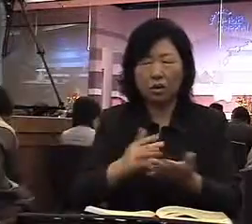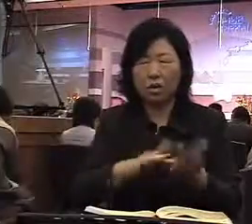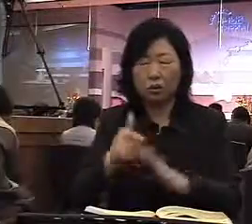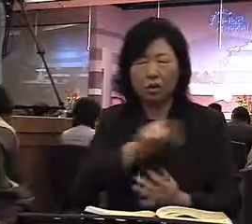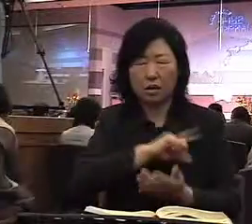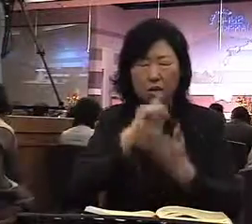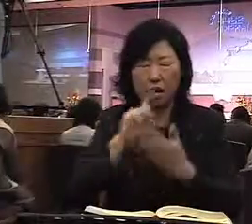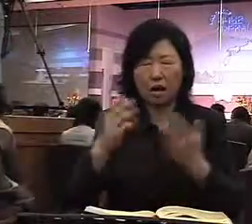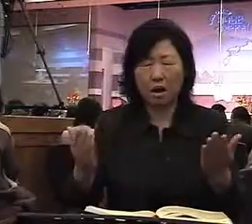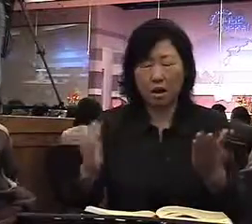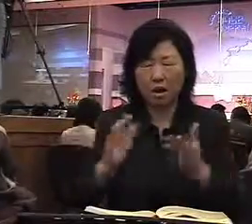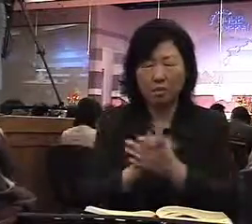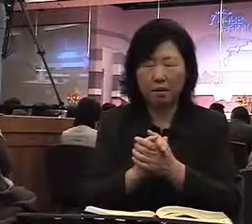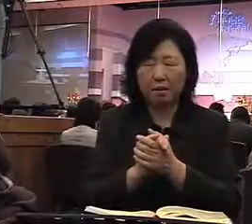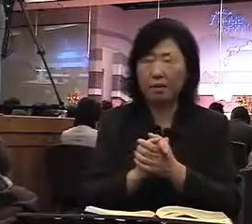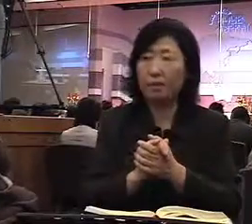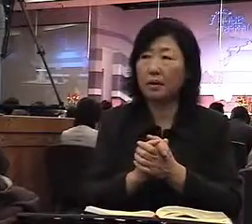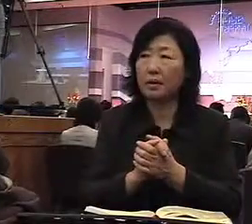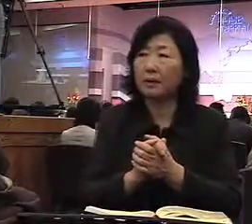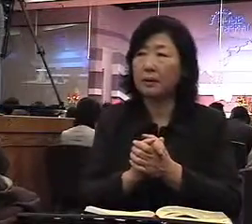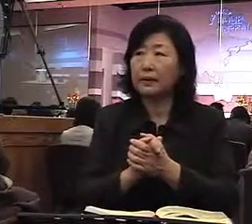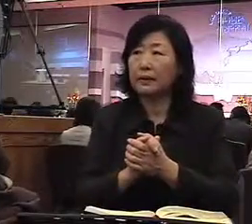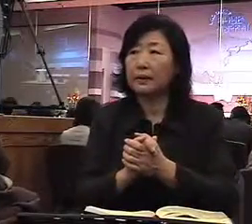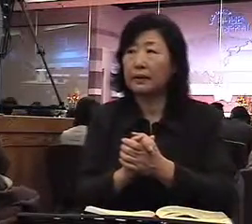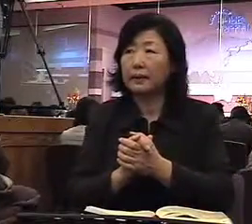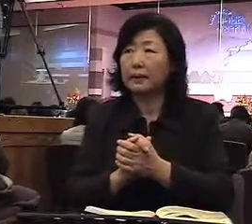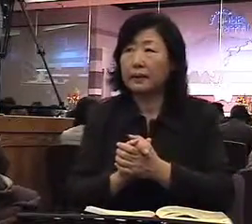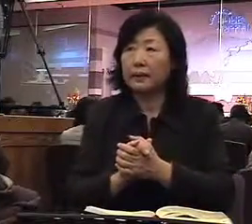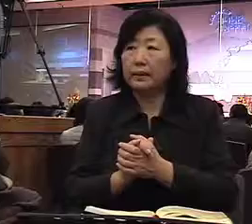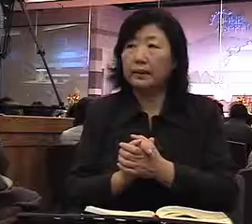이름으로 기도합니다. 아멘.